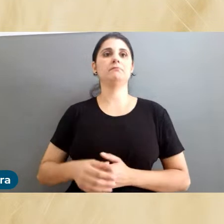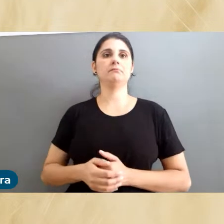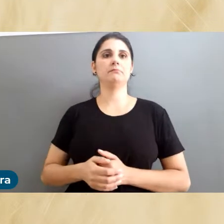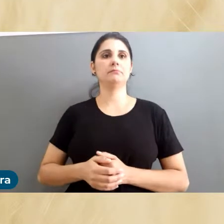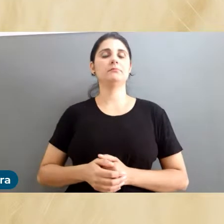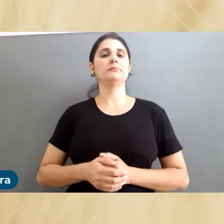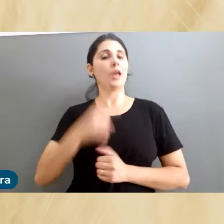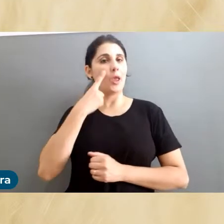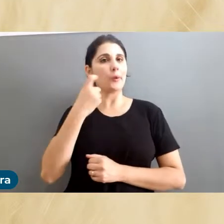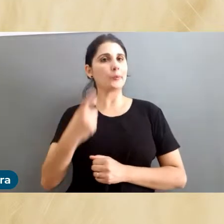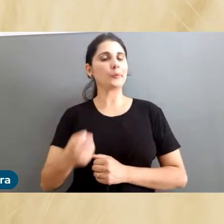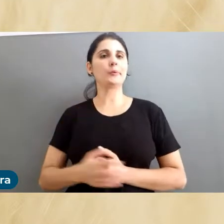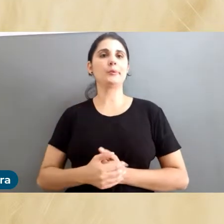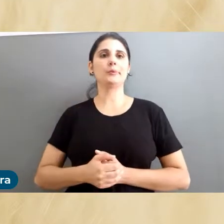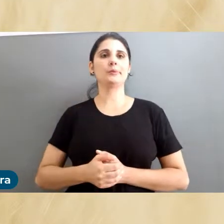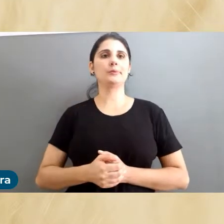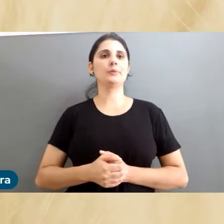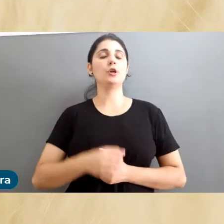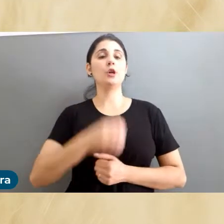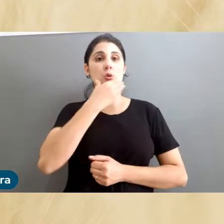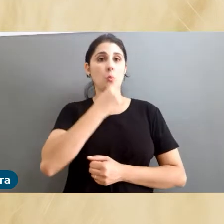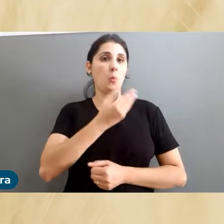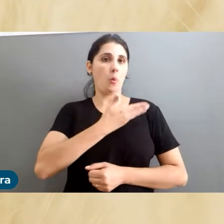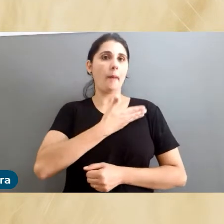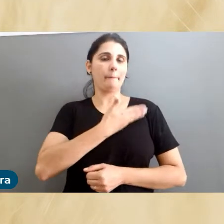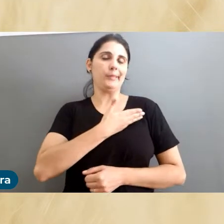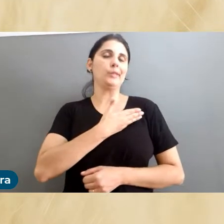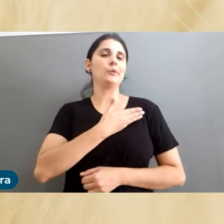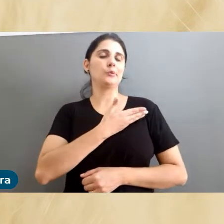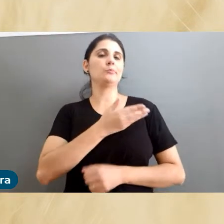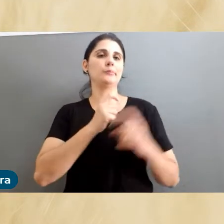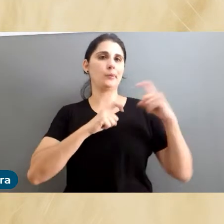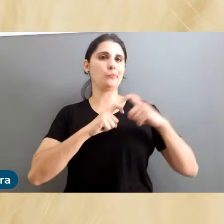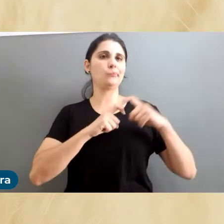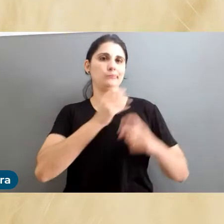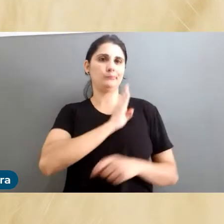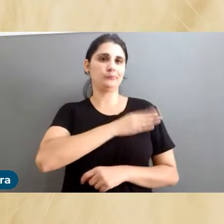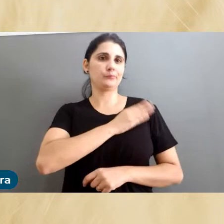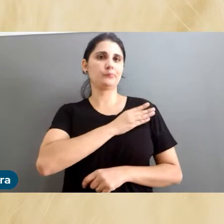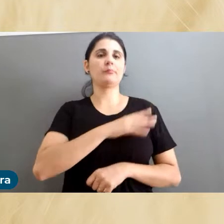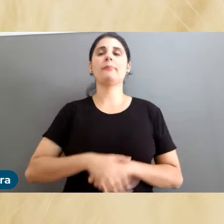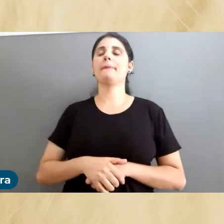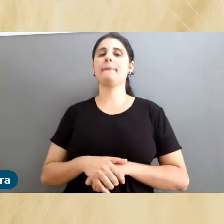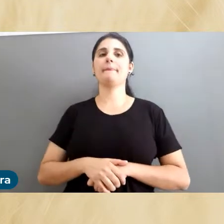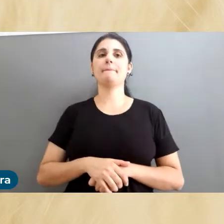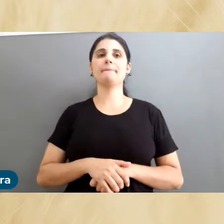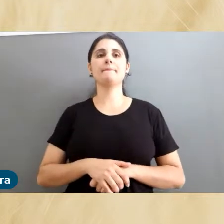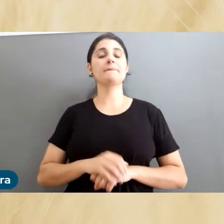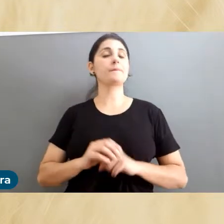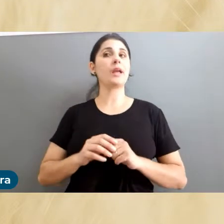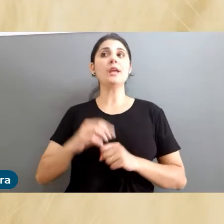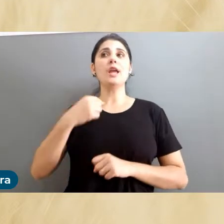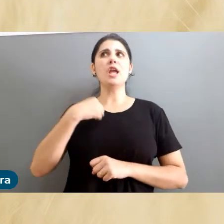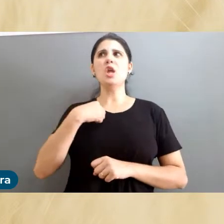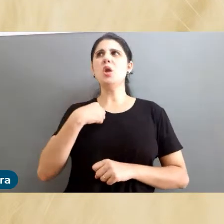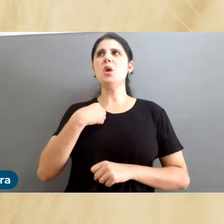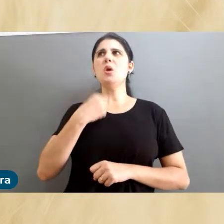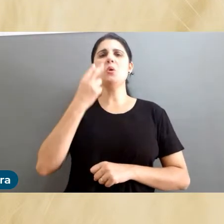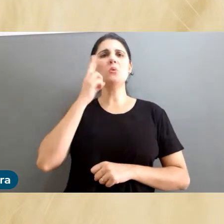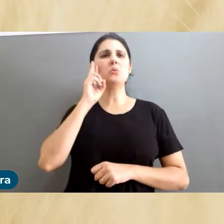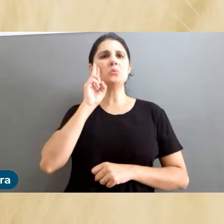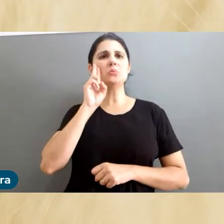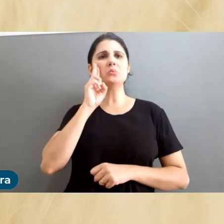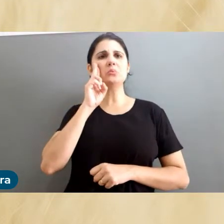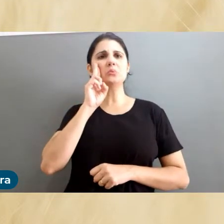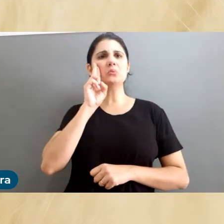curioso, eu tenho um amigo que ele é cardiologista, e ele tem uma frase que eu adoro, que ele diz assim: Saulo, eu nunca vi infartado não